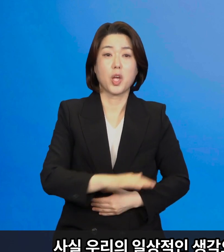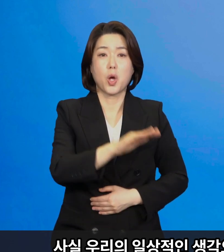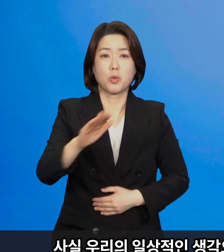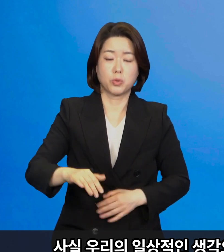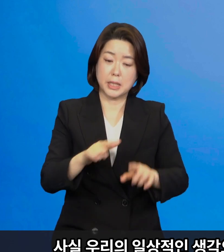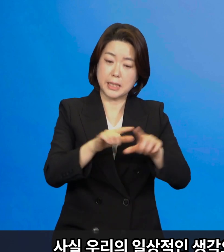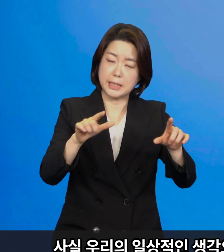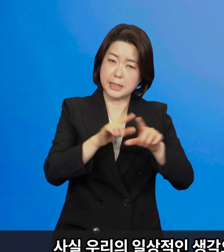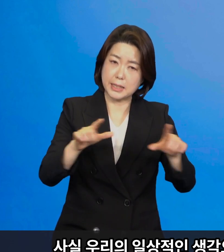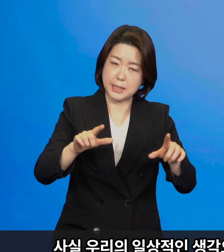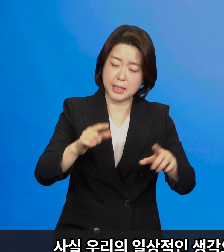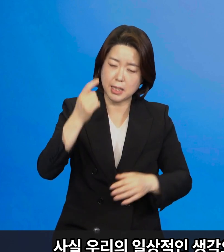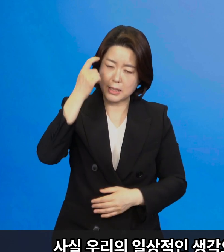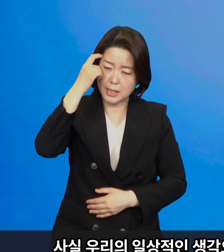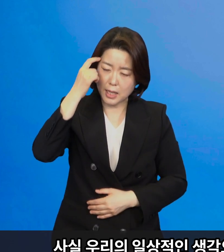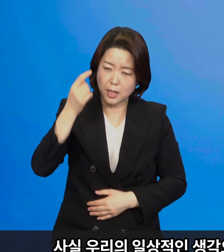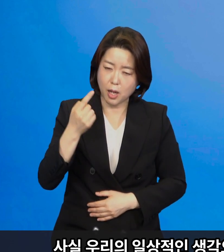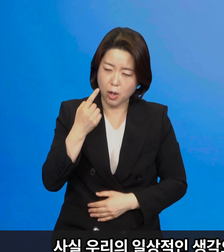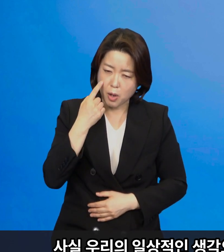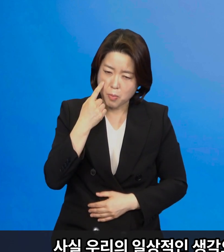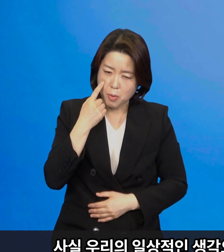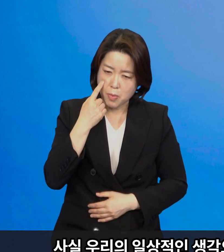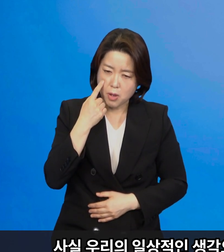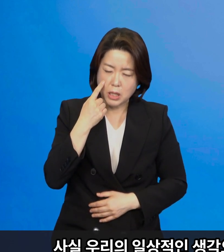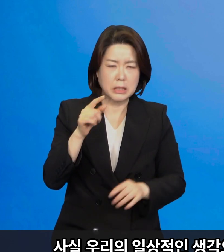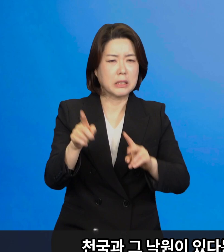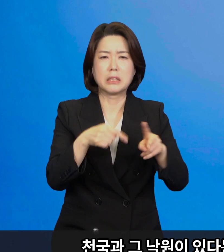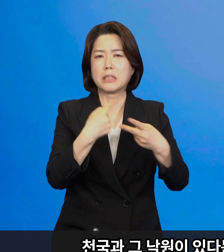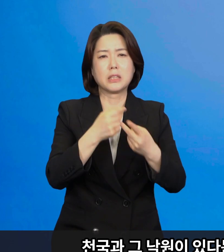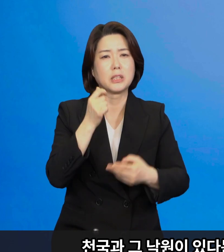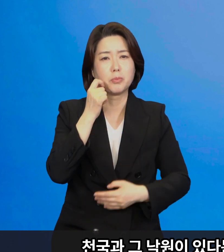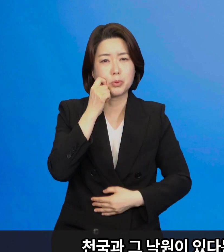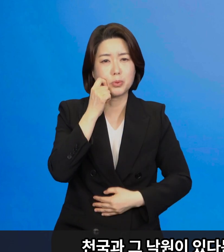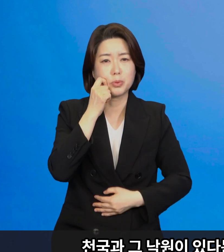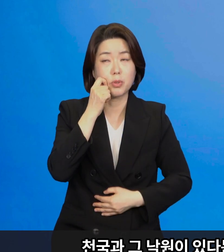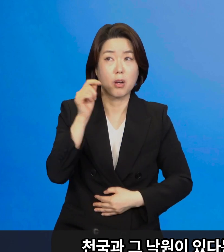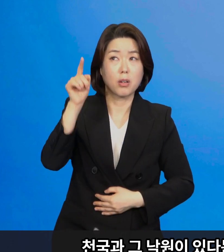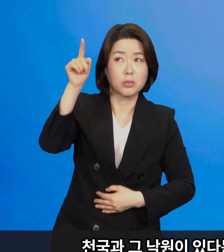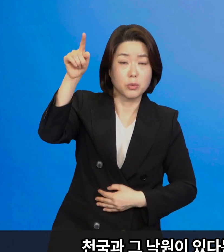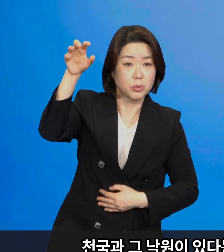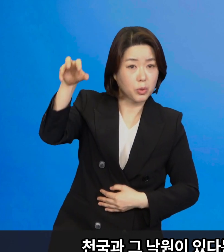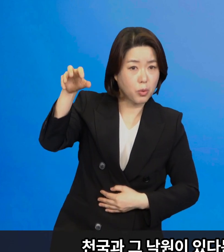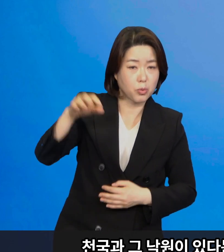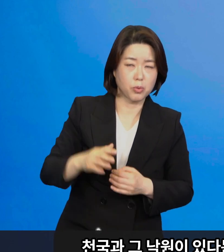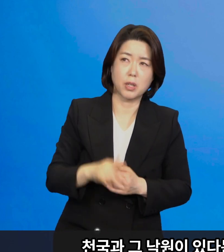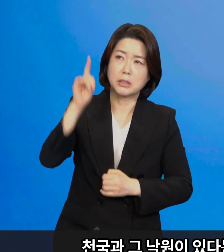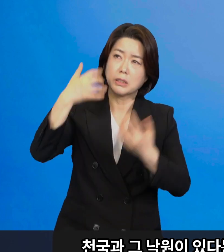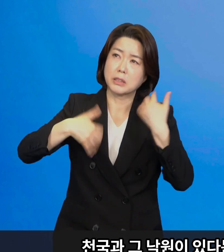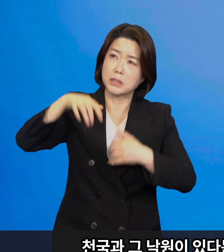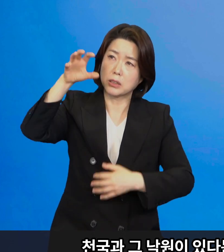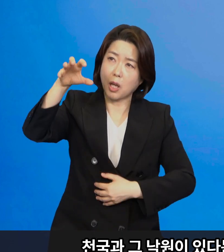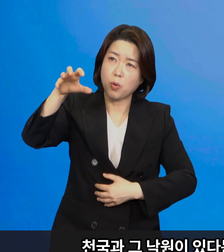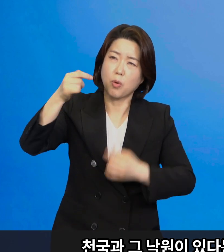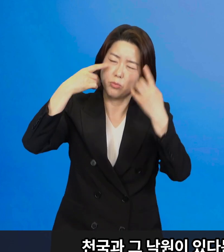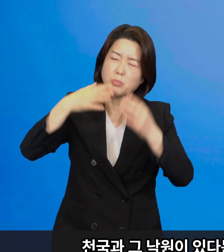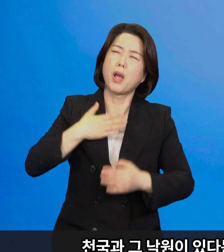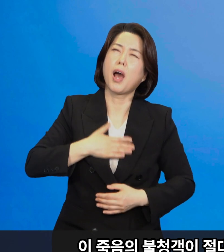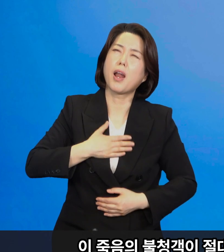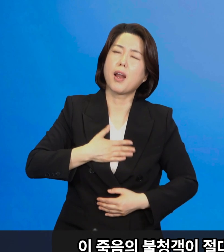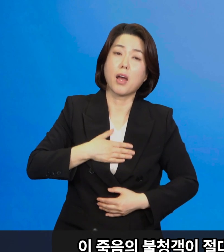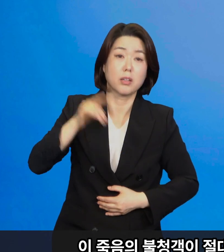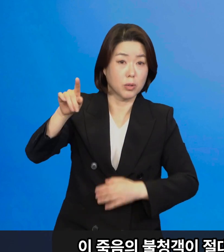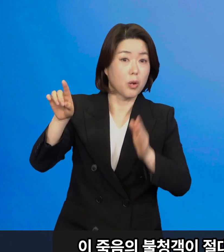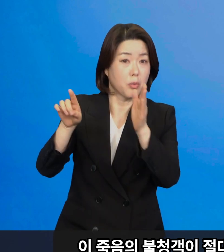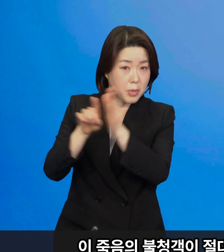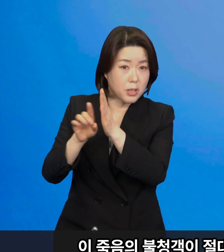일상적인 생각으로는 이해되지 않는 것이지만 천국과 그 낙원이 있다는 것을 분명히 믿어진다면